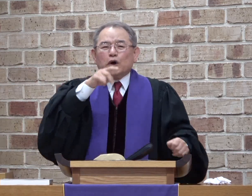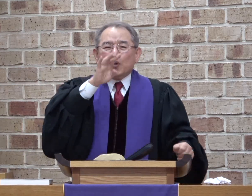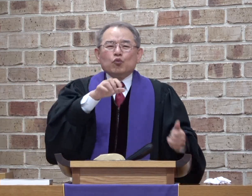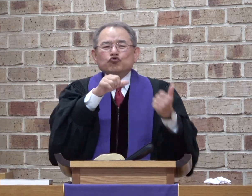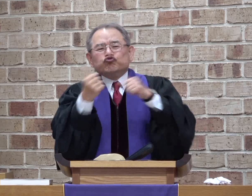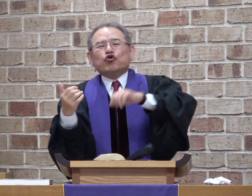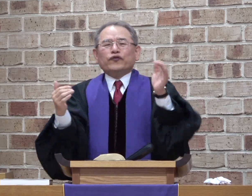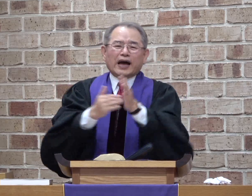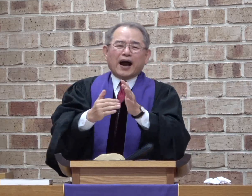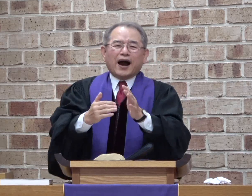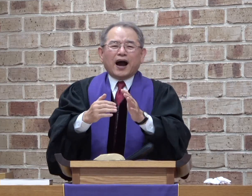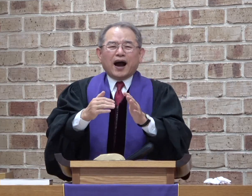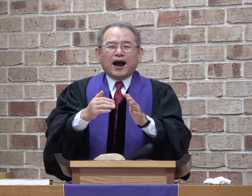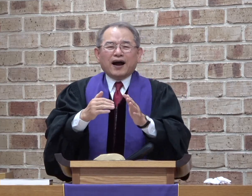형제들이 요셉이